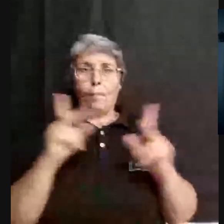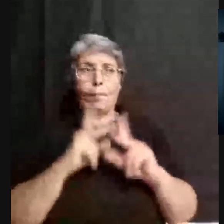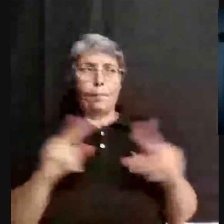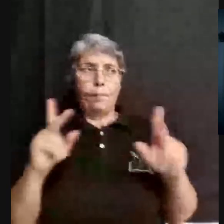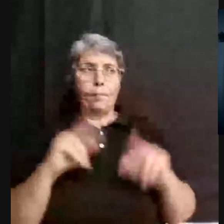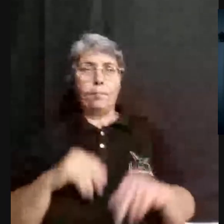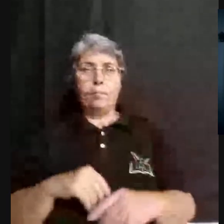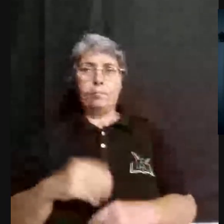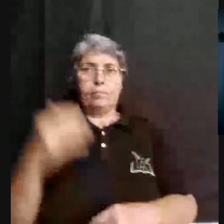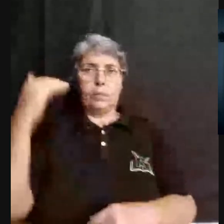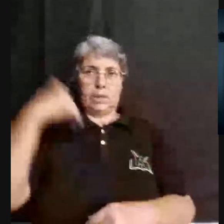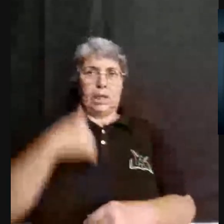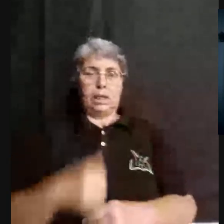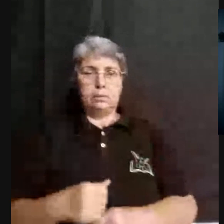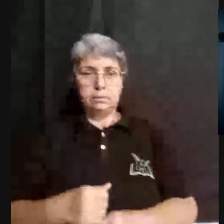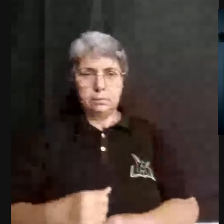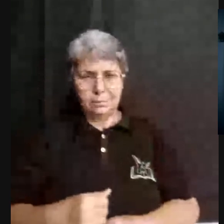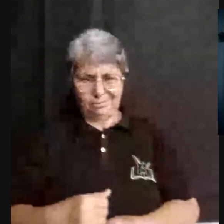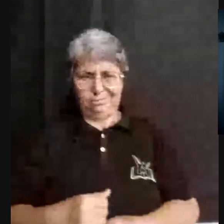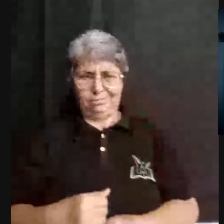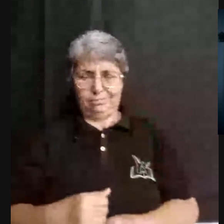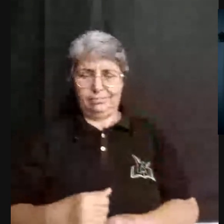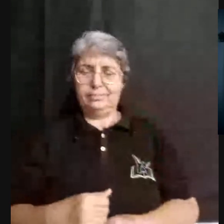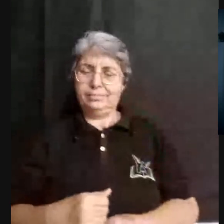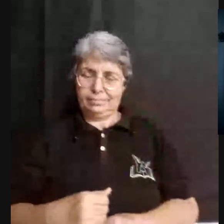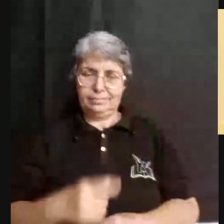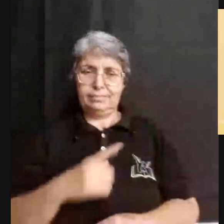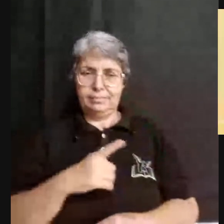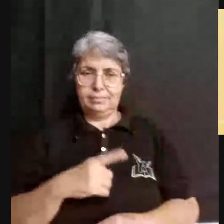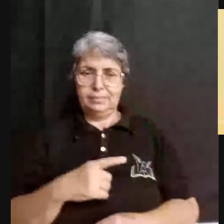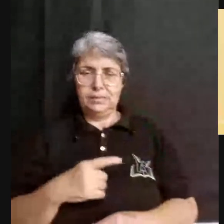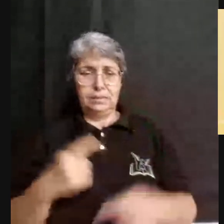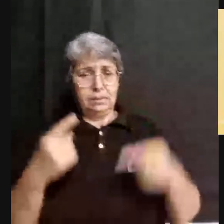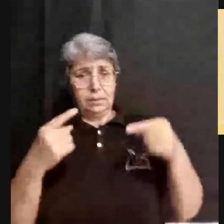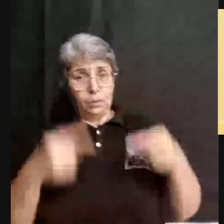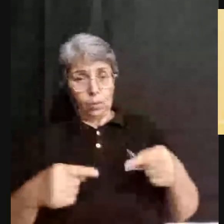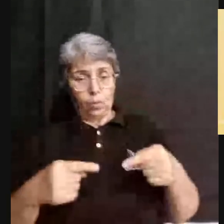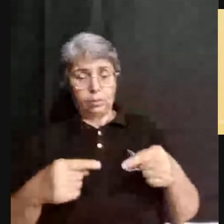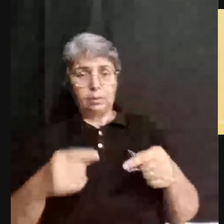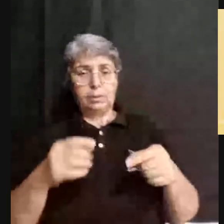Então nós podemos concluir que o antagonismo à mensagem da justiça de Cristo